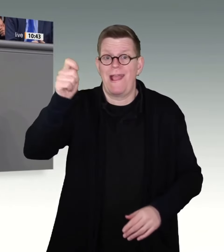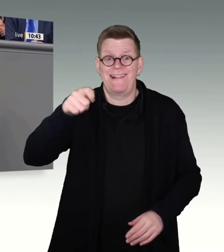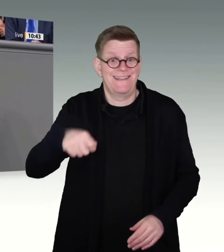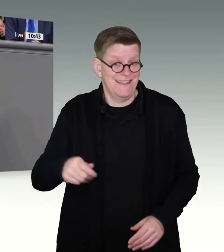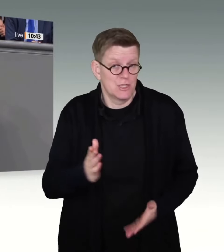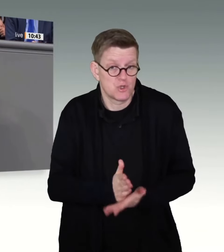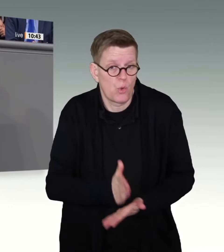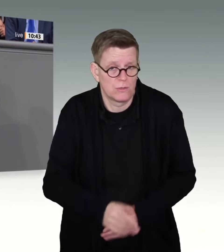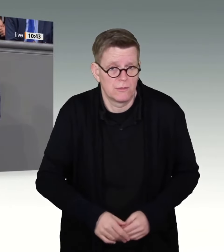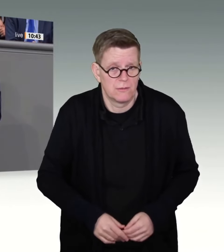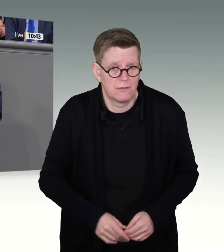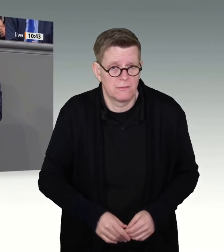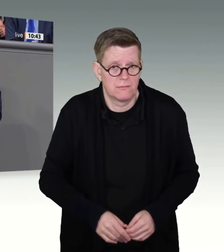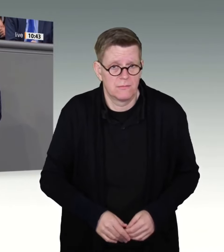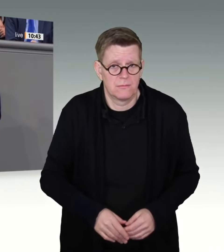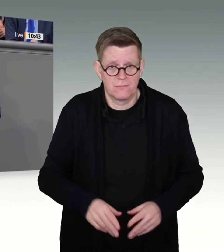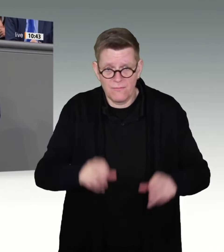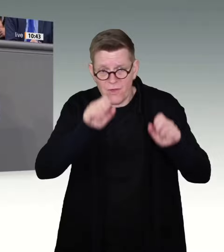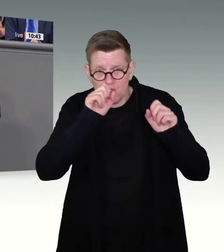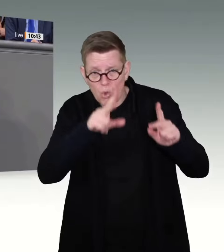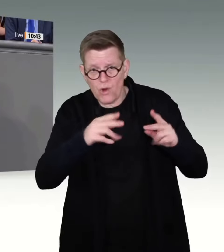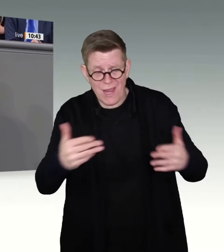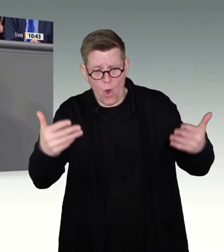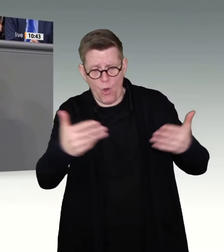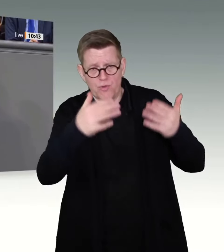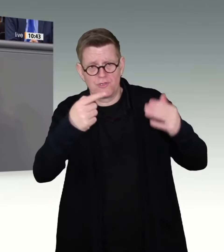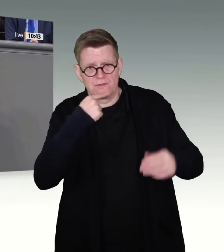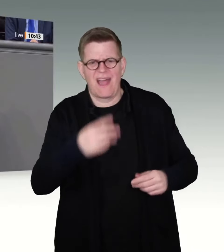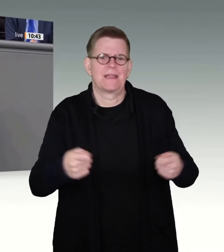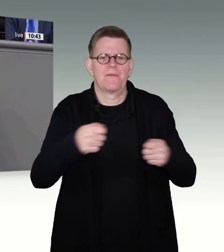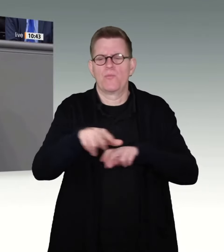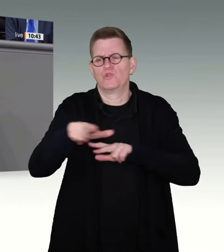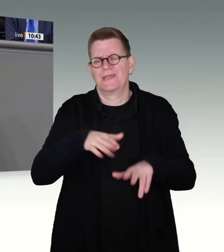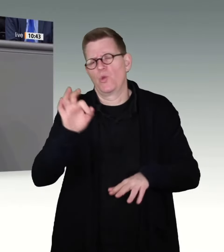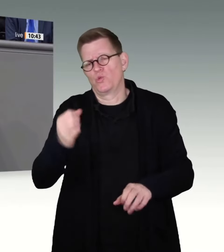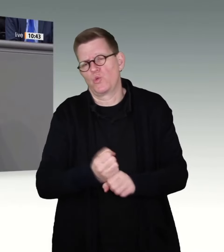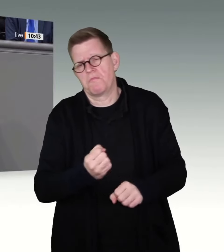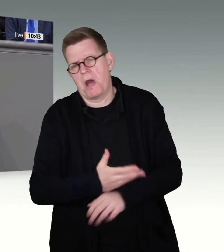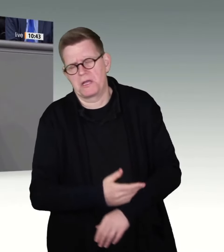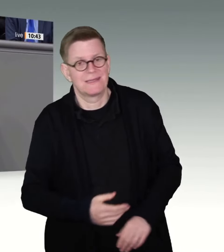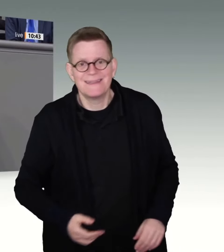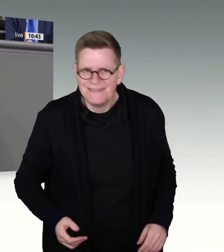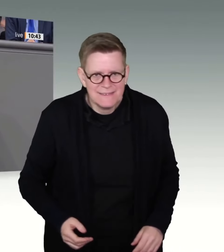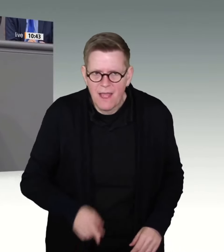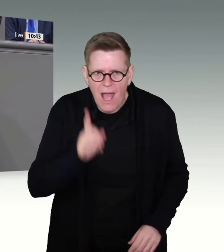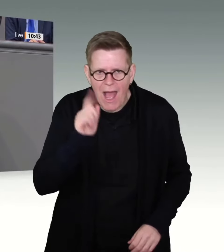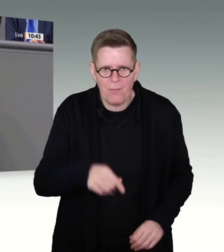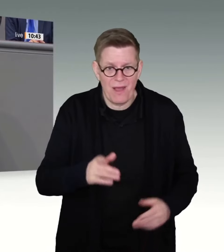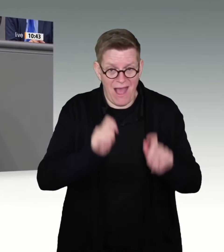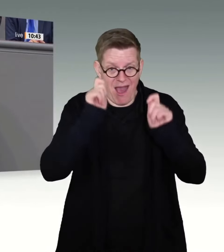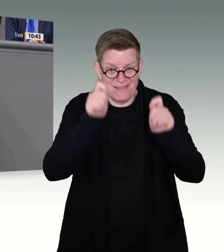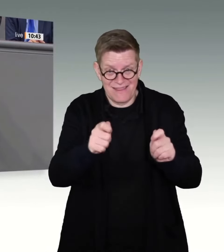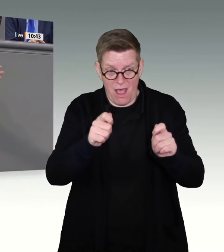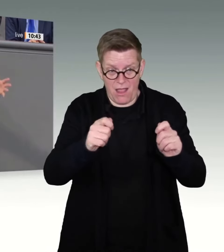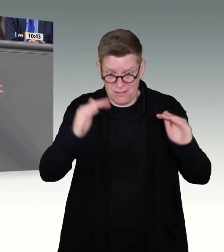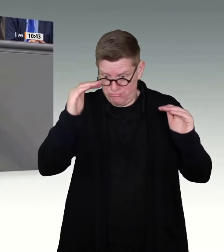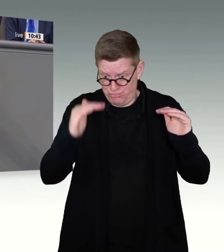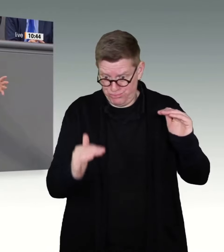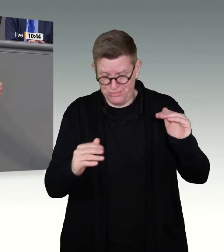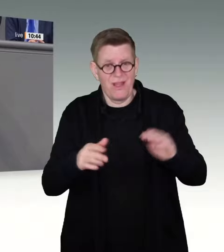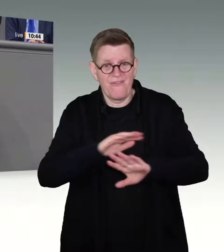sind. Das ist ja okay, dass man als Opposition jetzt nicht sagt Bundesregierung gut gemacht. Aber wenn die Hälfte dieses Antrags, der hier